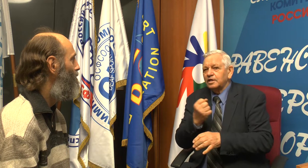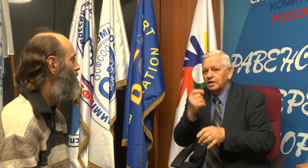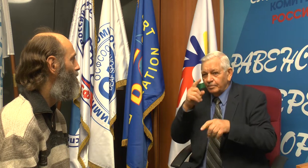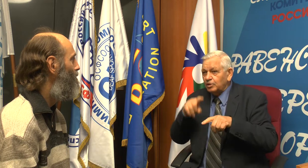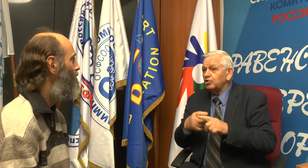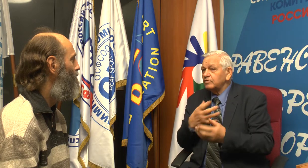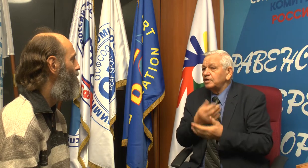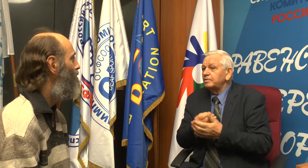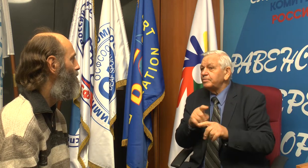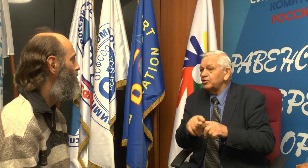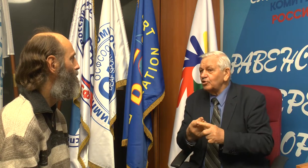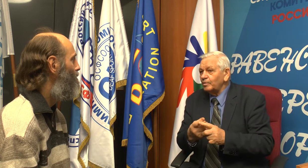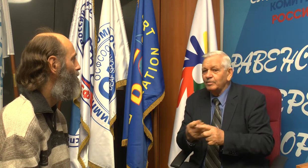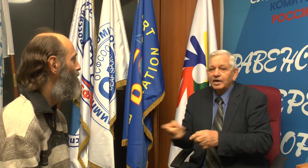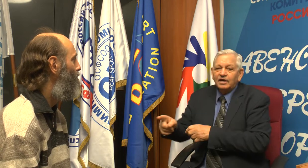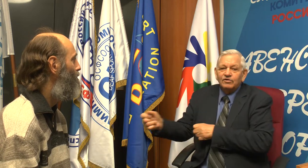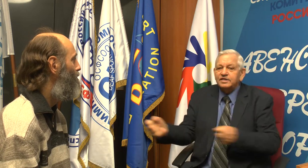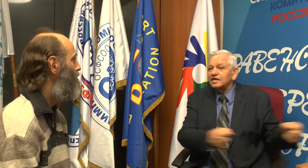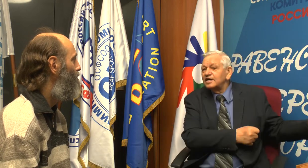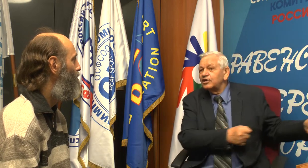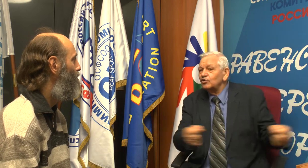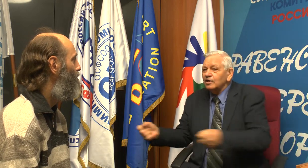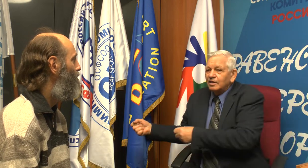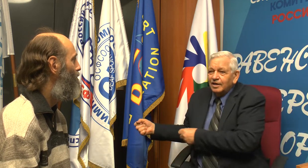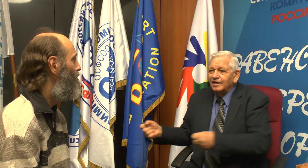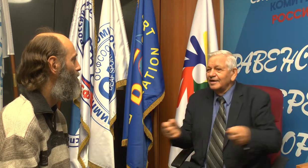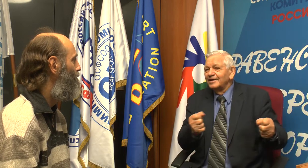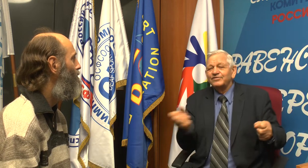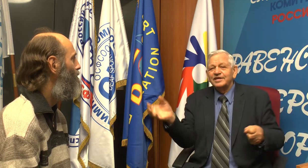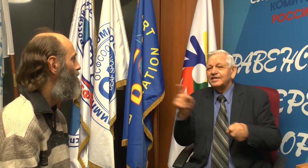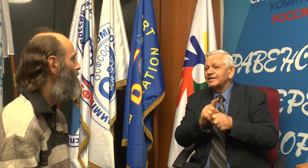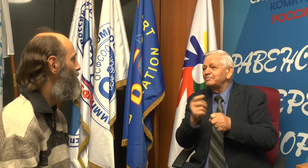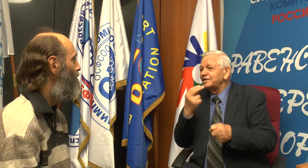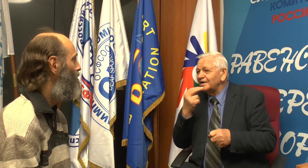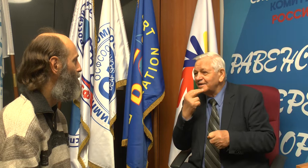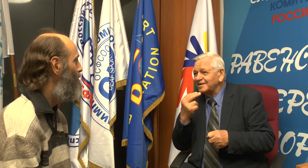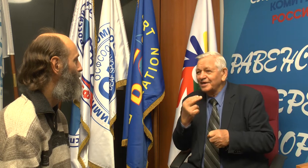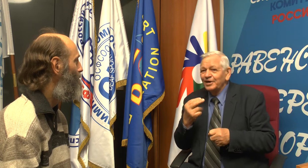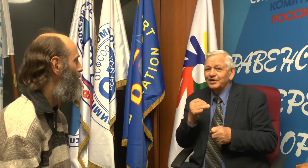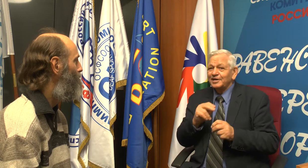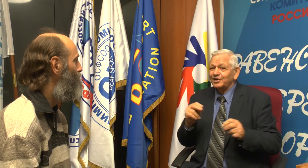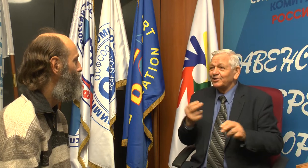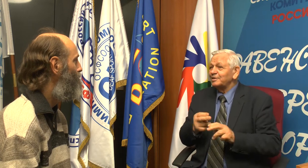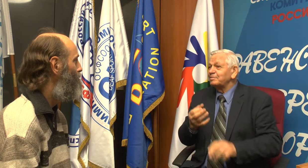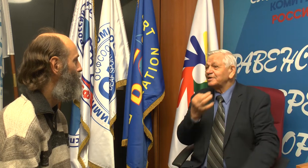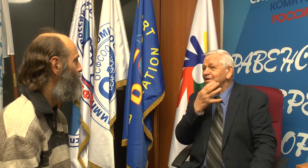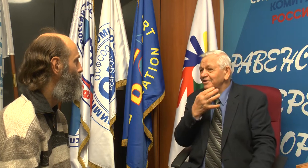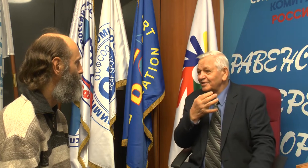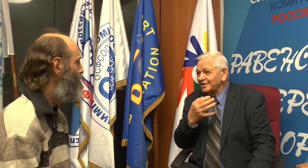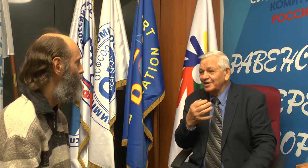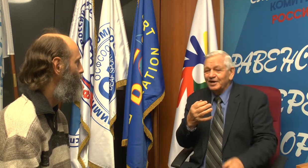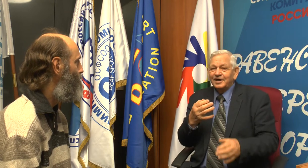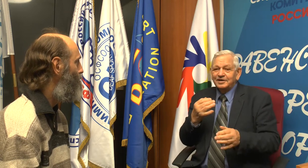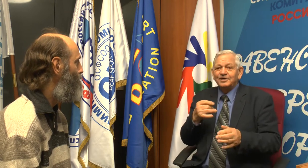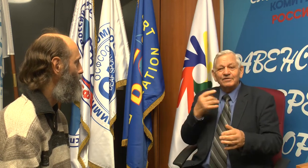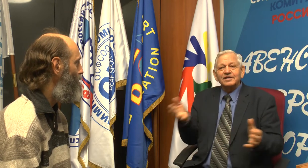вырвать своим приемом. Я вот так задергал, все так смеялись, и тренеру это понравилось. И я говорю,